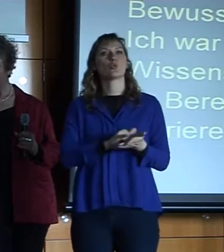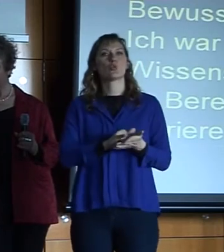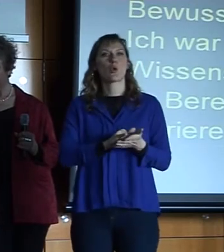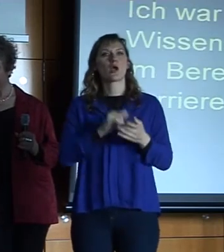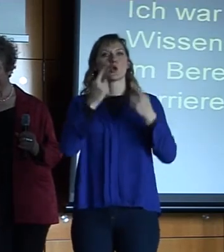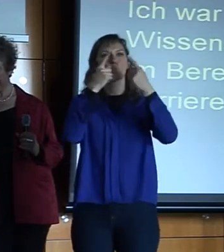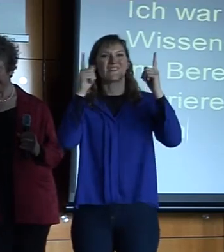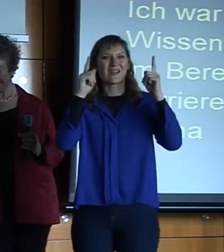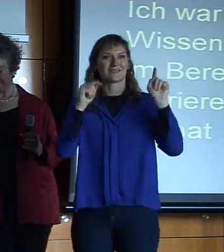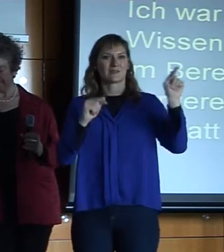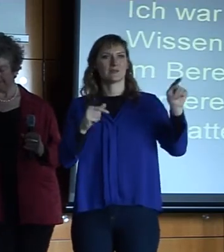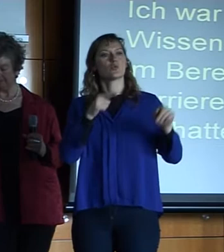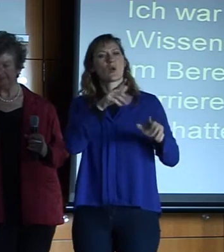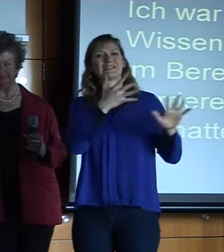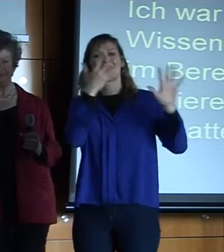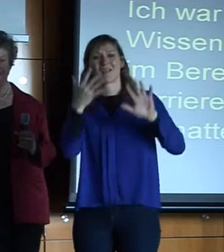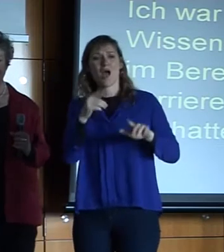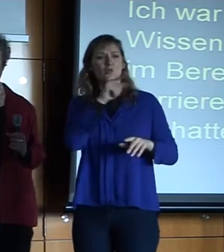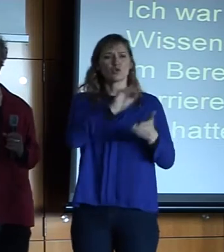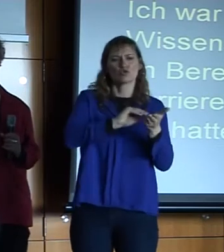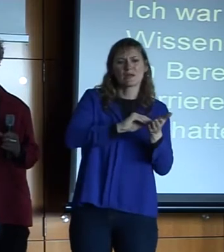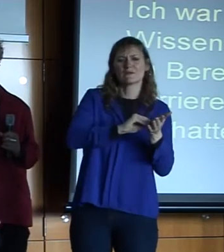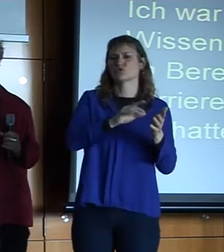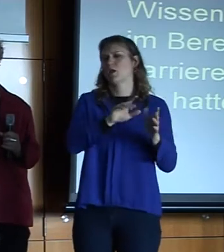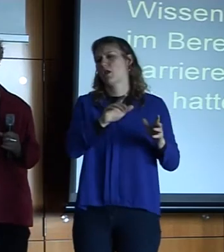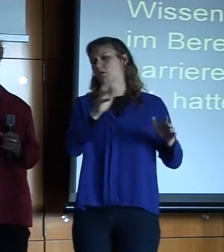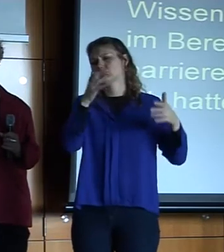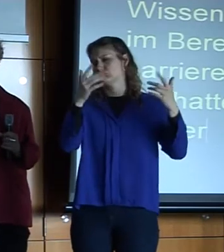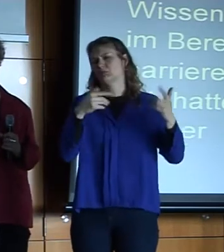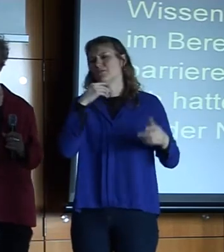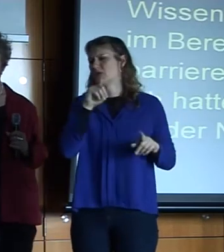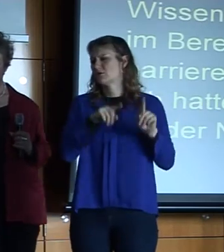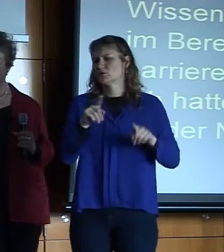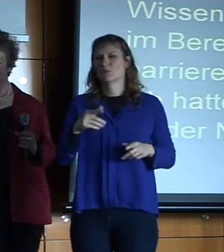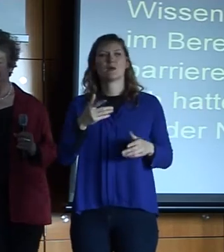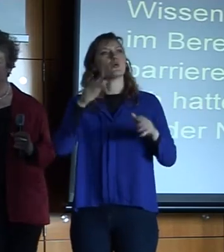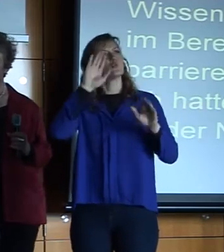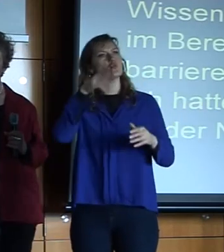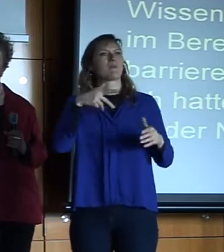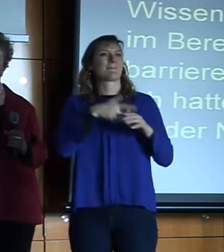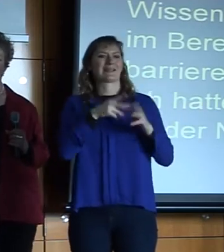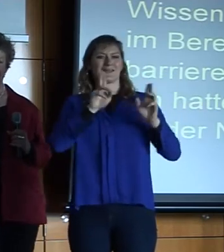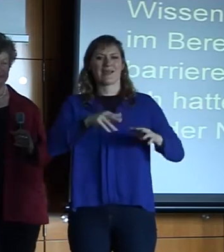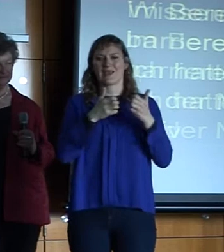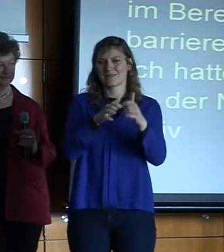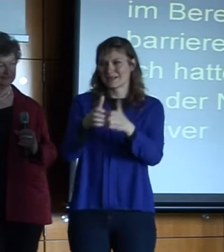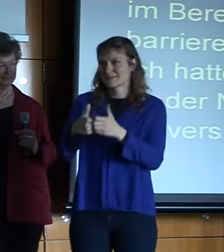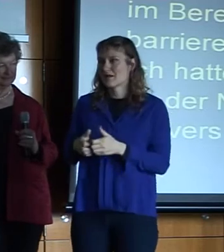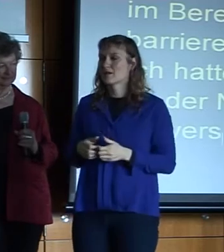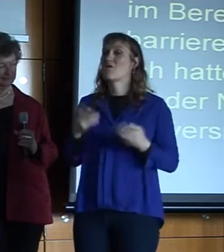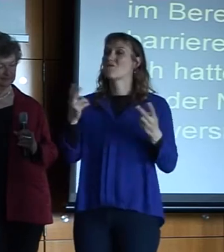University durch 10 Jahre hindurch, teilweise als Schriftsteller, teilweise als Disabled Rights Campaigner, direkt an der